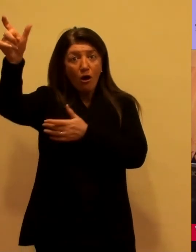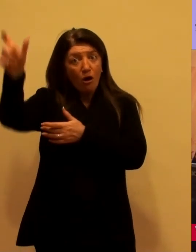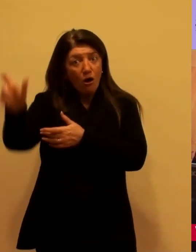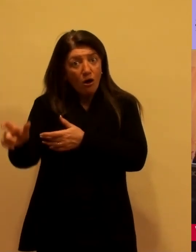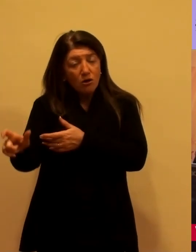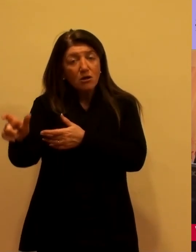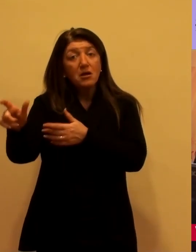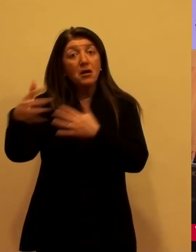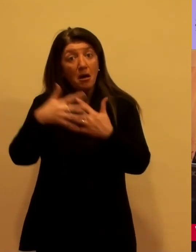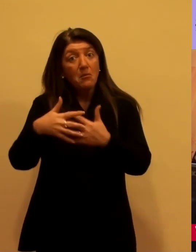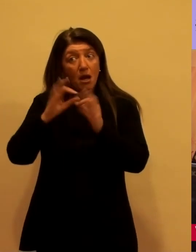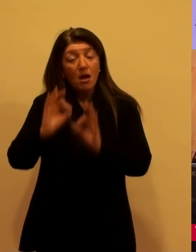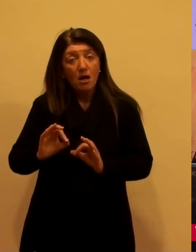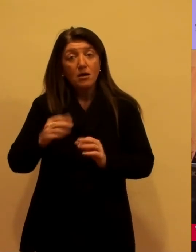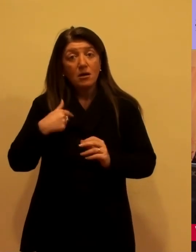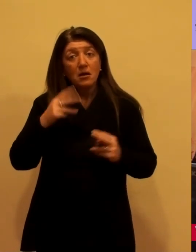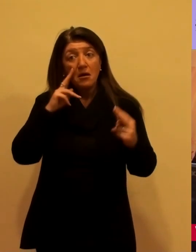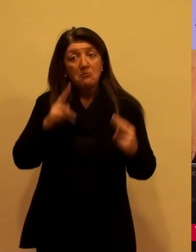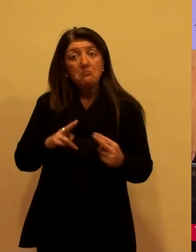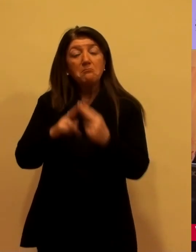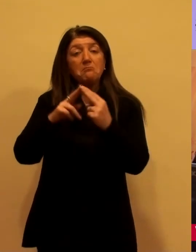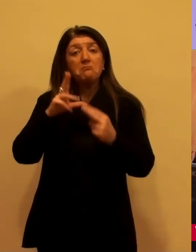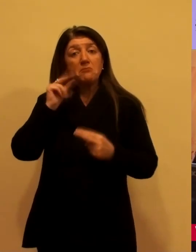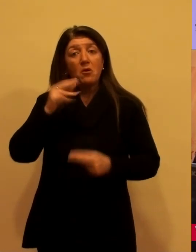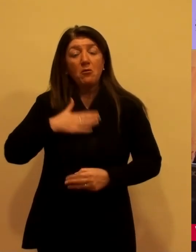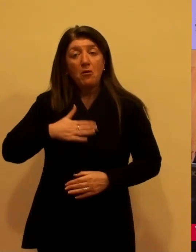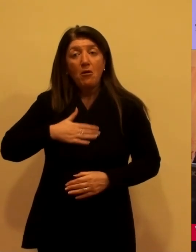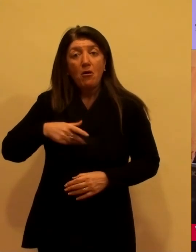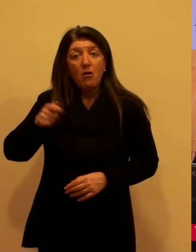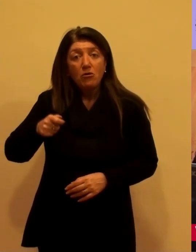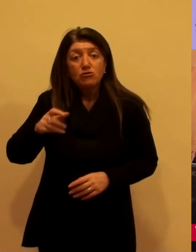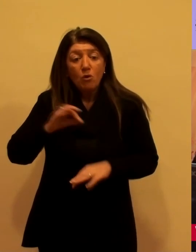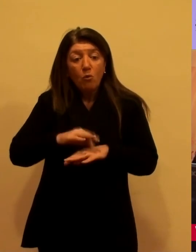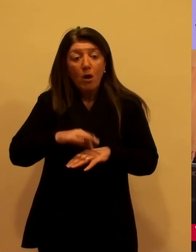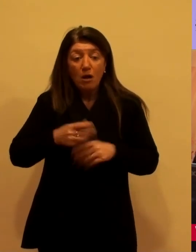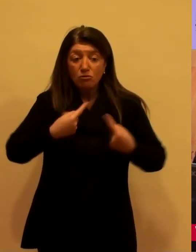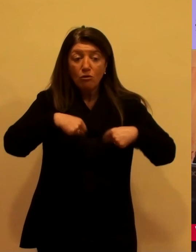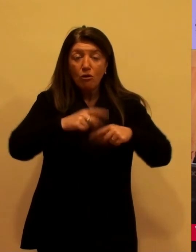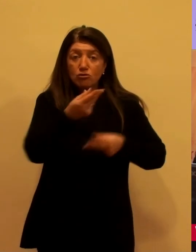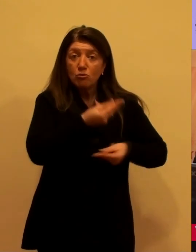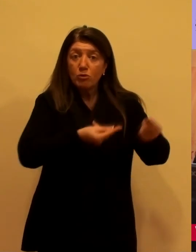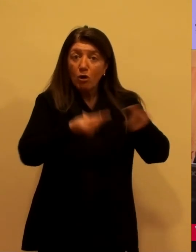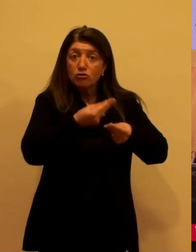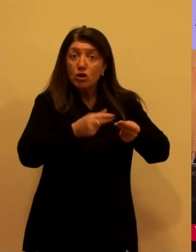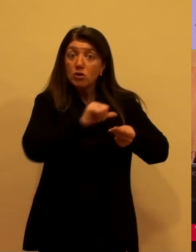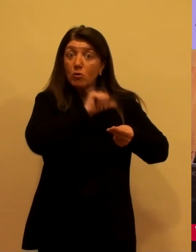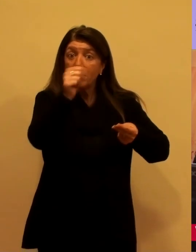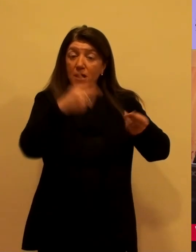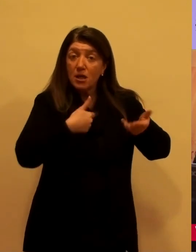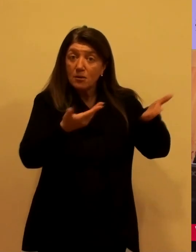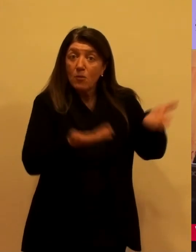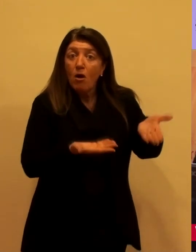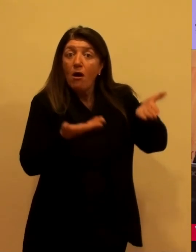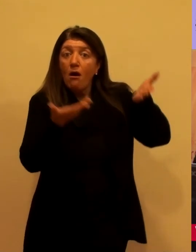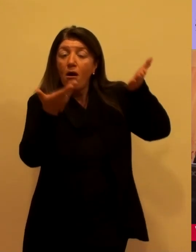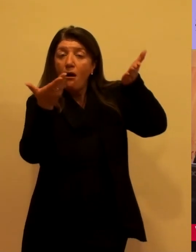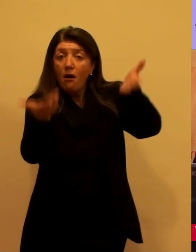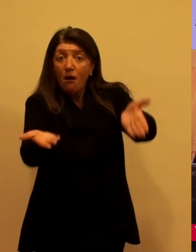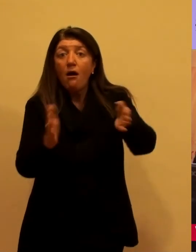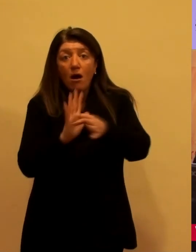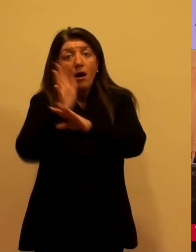un sordo americano che io ho avuto modo di conoscere nel momento in cui il nostro progetto l'abbiamo presentato a New York, quindi si è creato uno